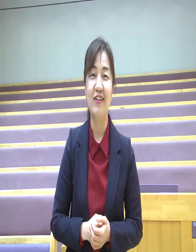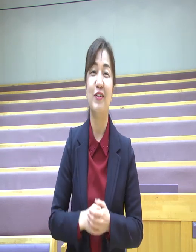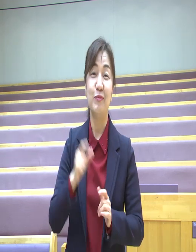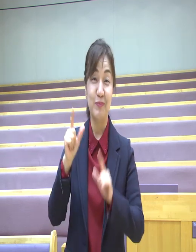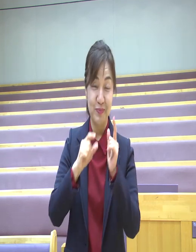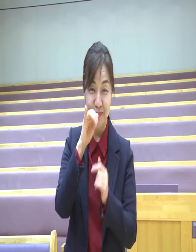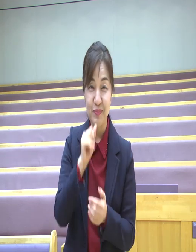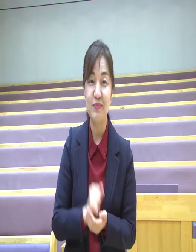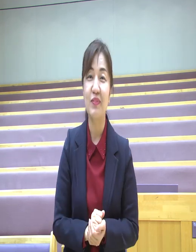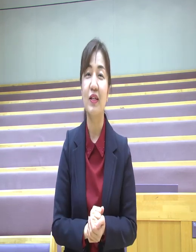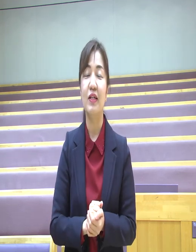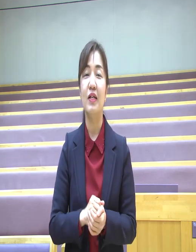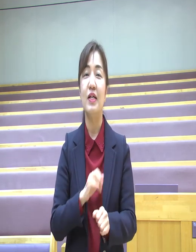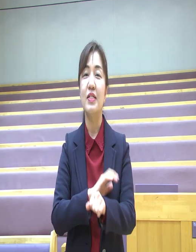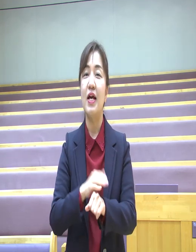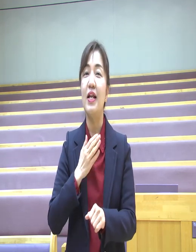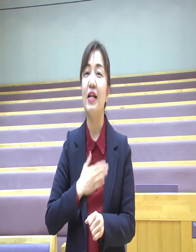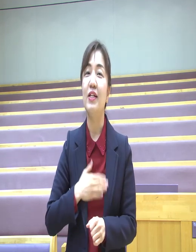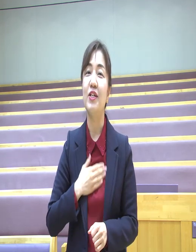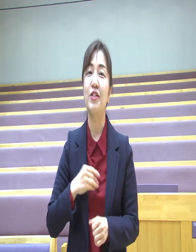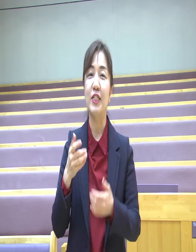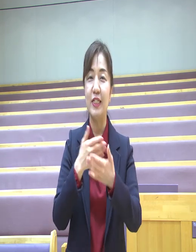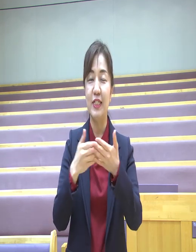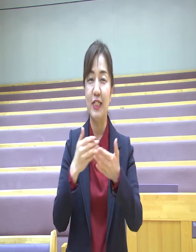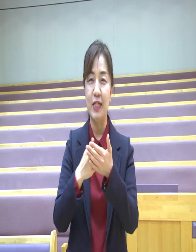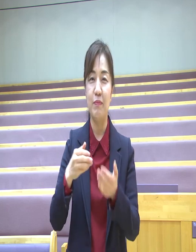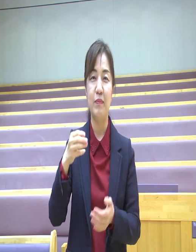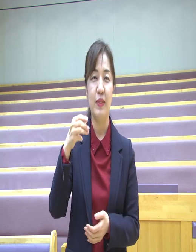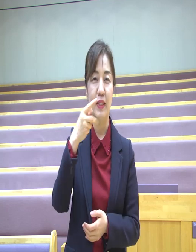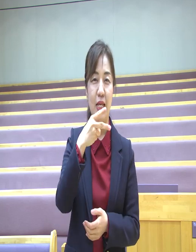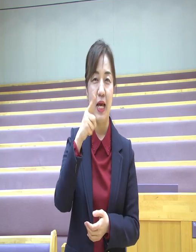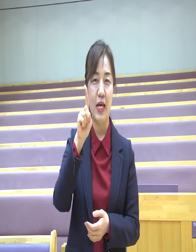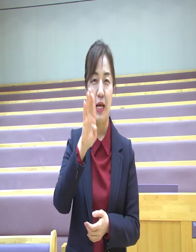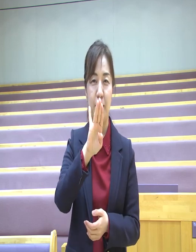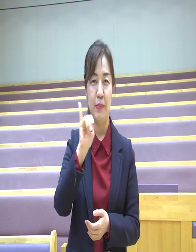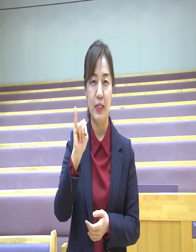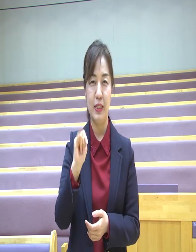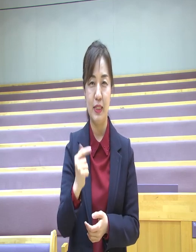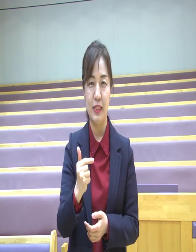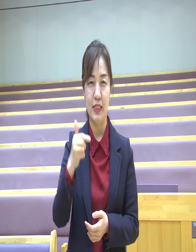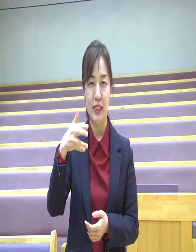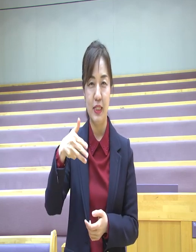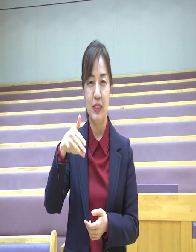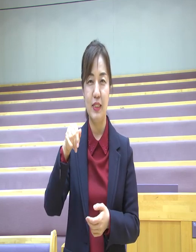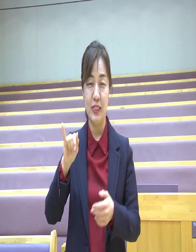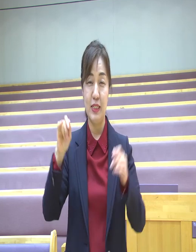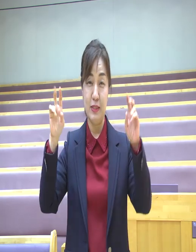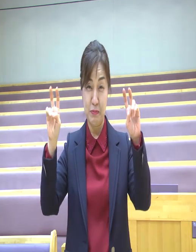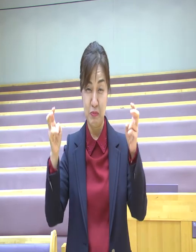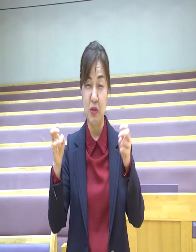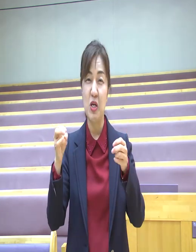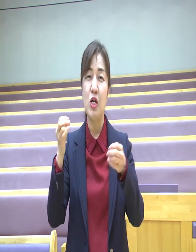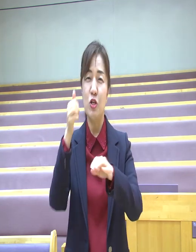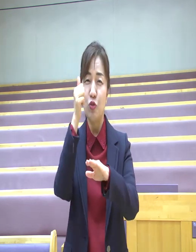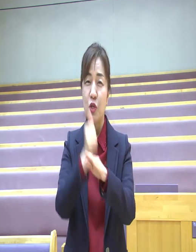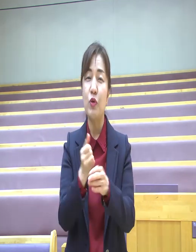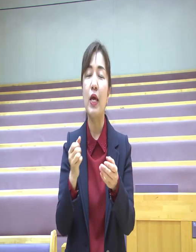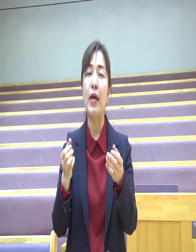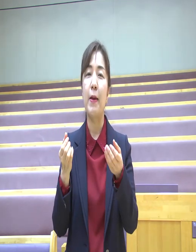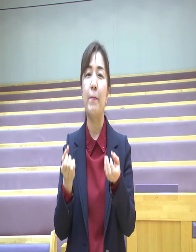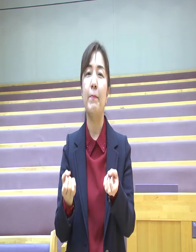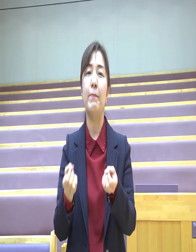먹습니다. 우리에게 잘 알려진 이 레오나르도 다빈치가 그린 최후의 만사는 사실 당시 유대